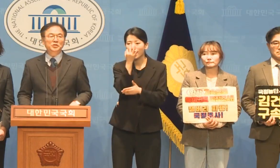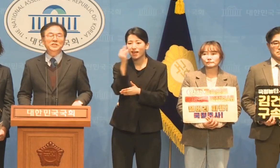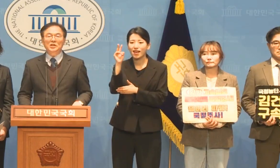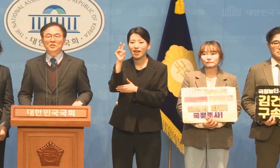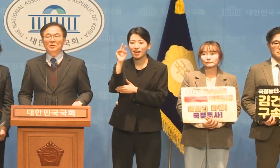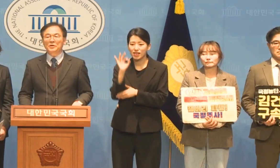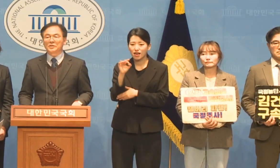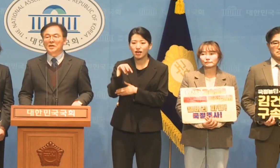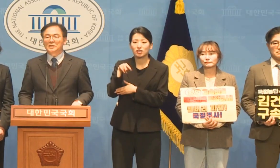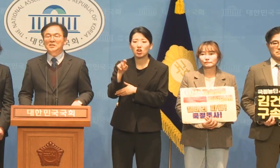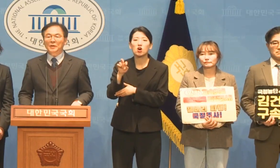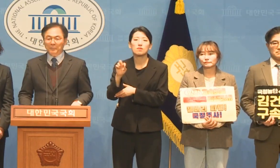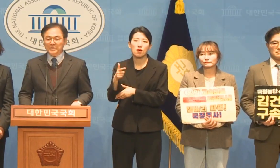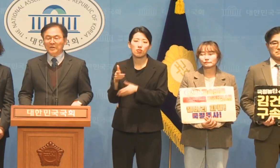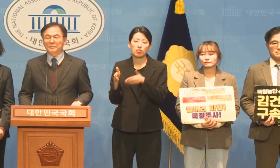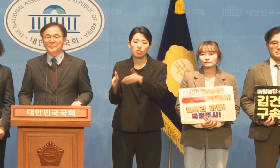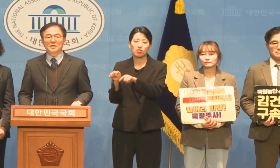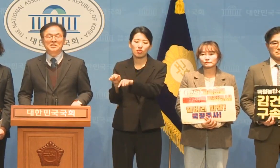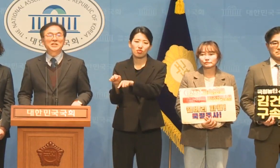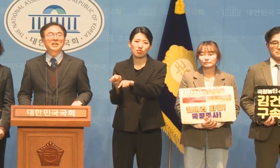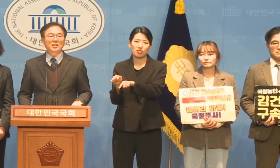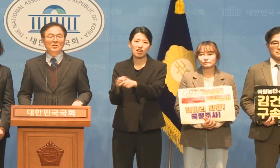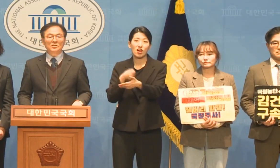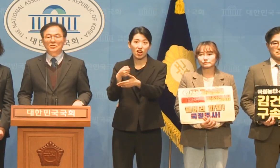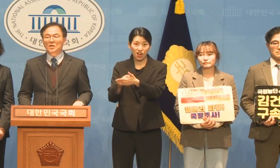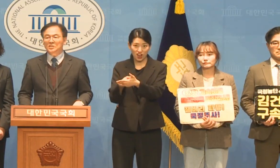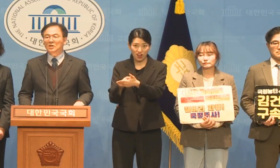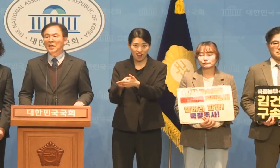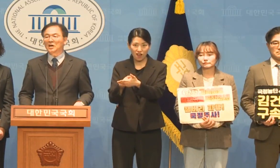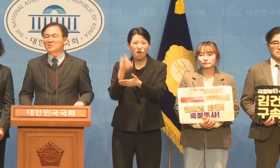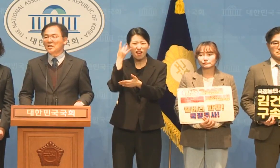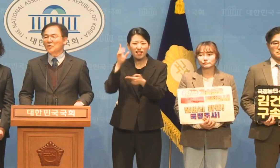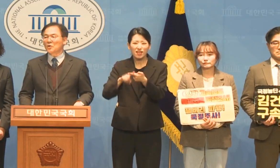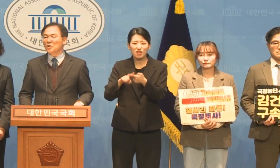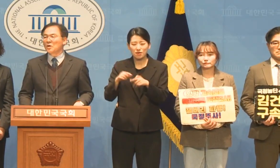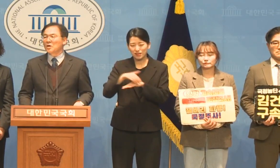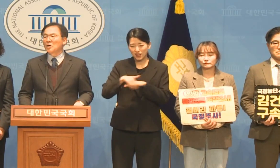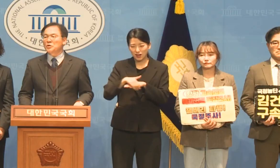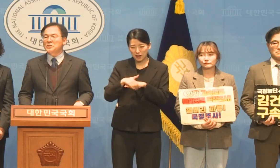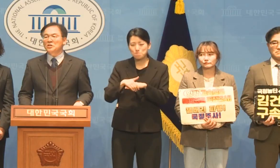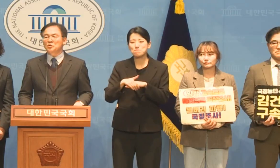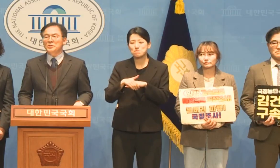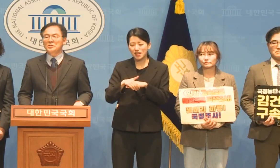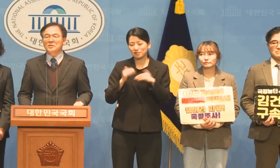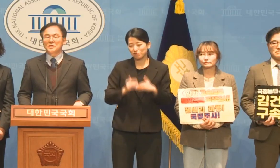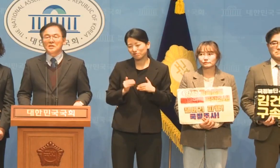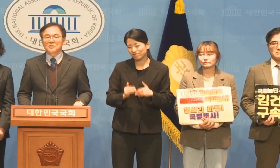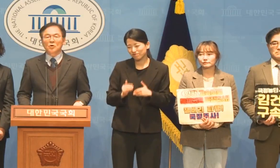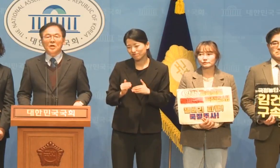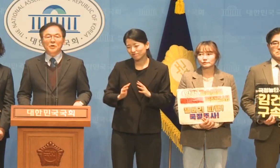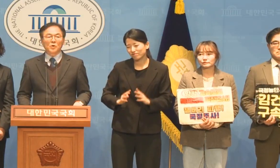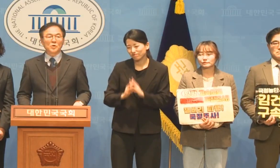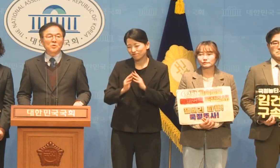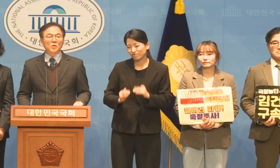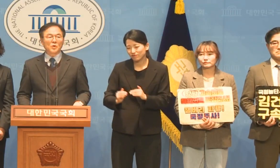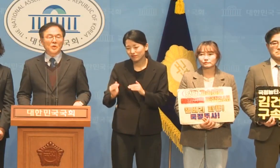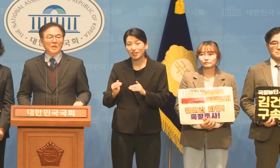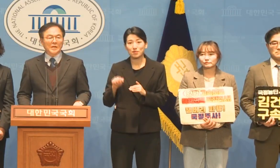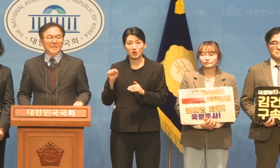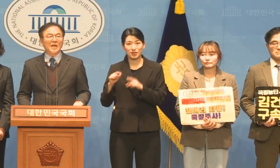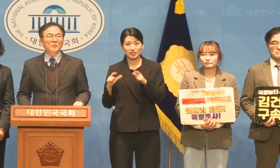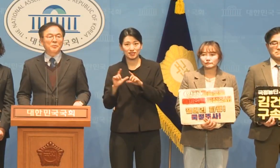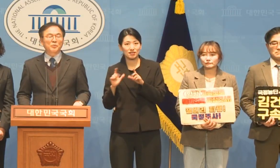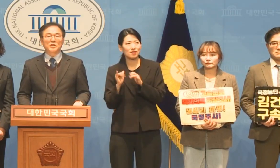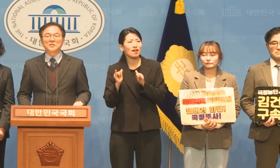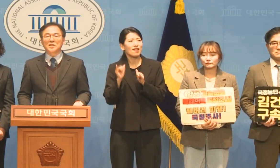원래대로 추진이 되었다면 지금 한참 진행이 되어서 설계가 끝나고 우리 지역 주민들은 서울 양평